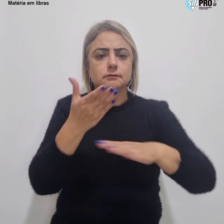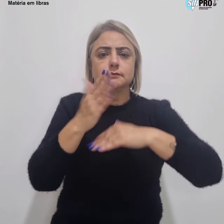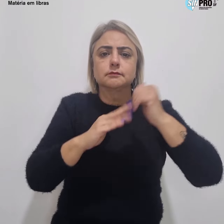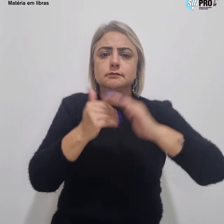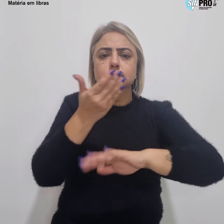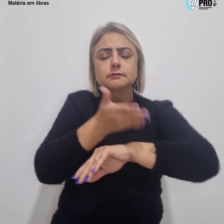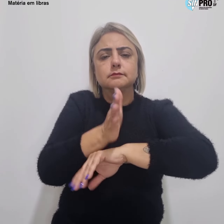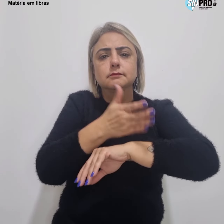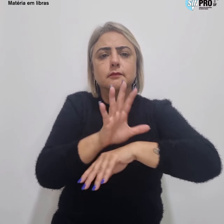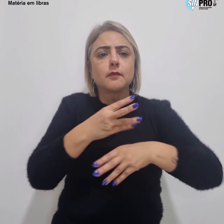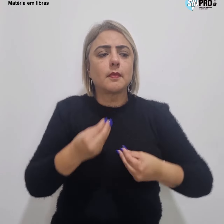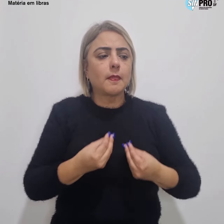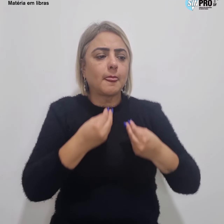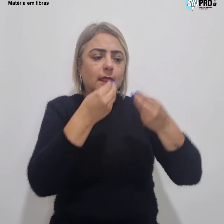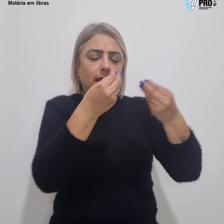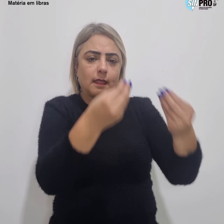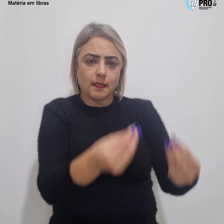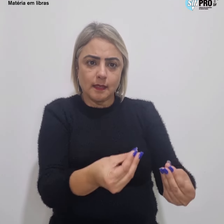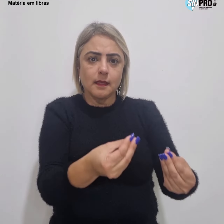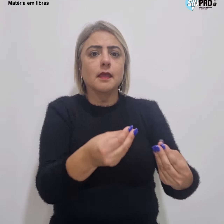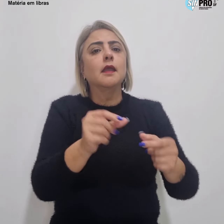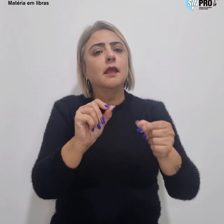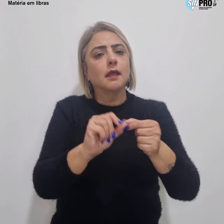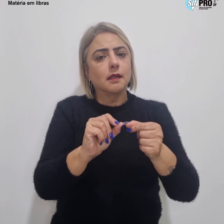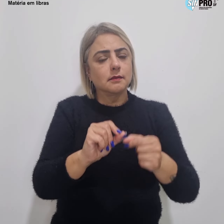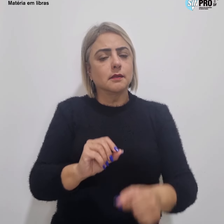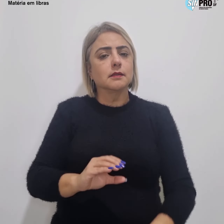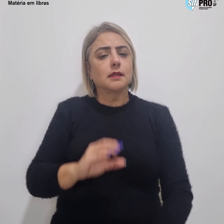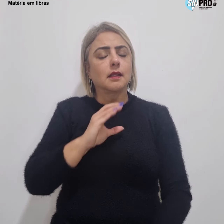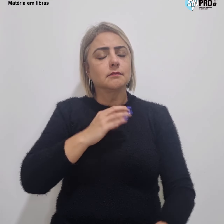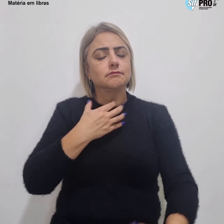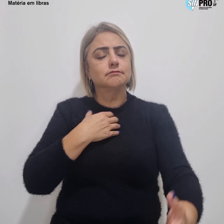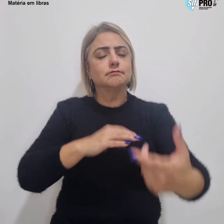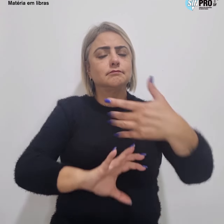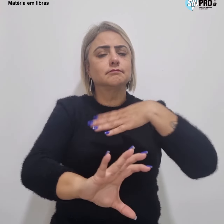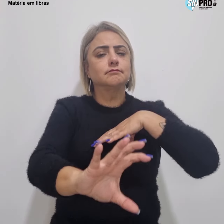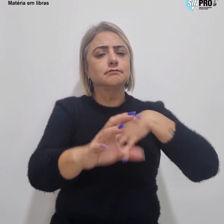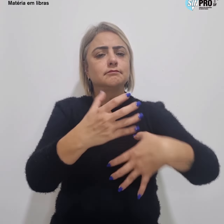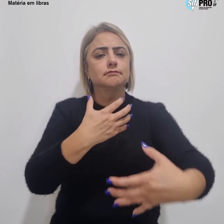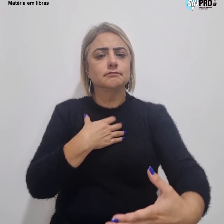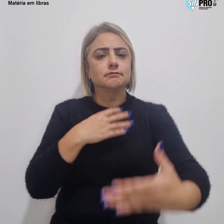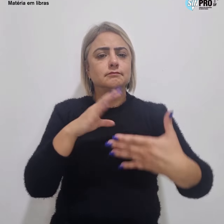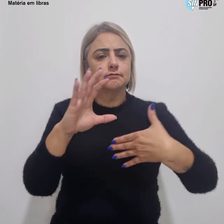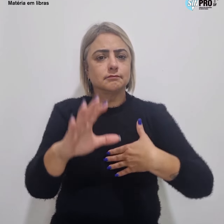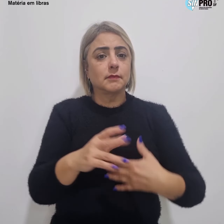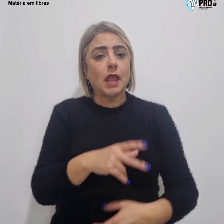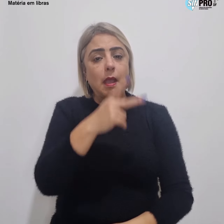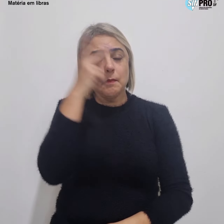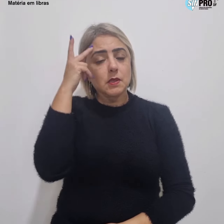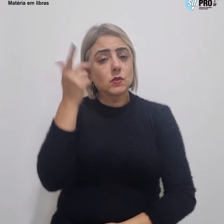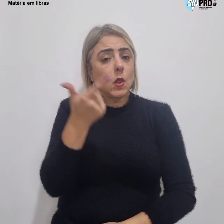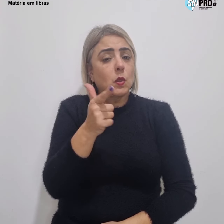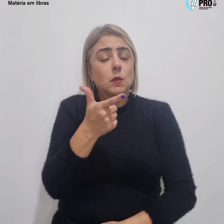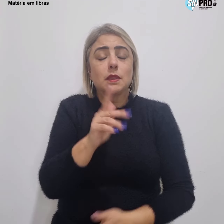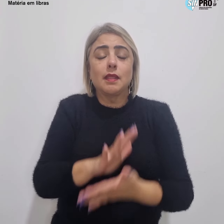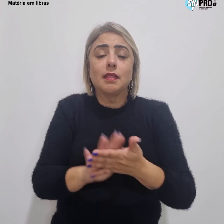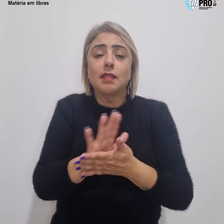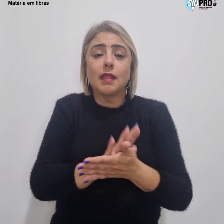o desapego e a exercer a solidariedade em favor de quem nada tem. Doar